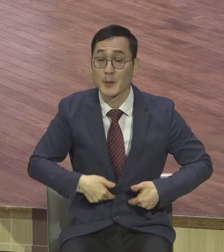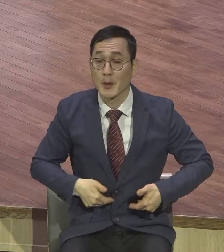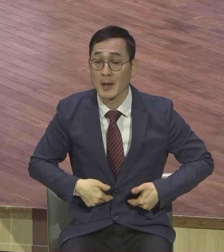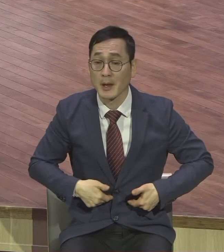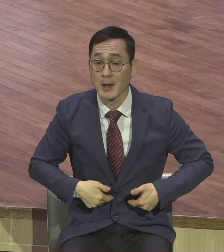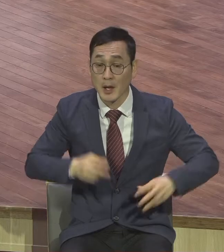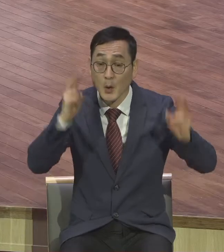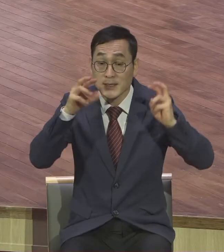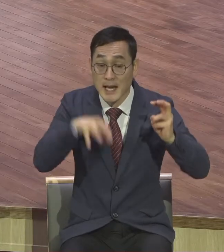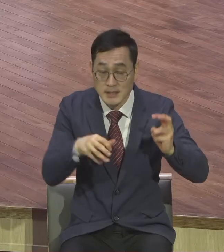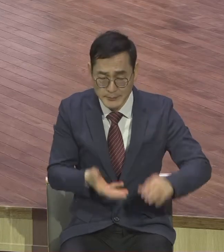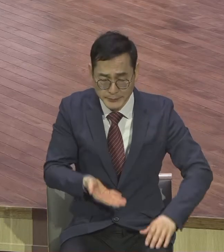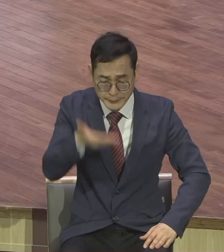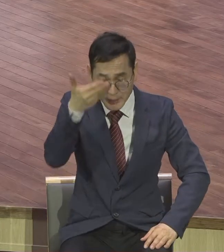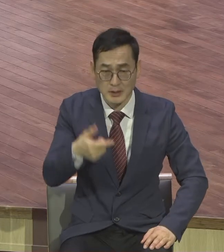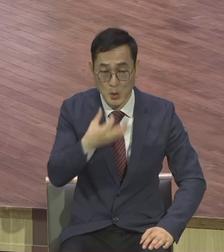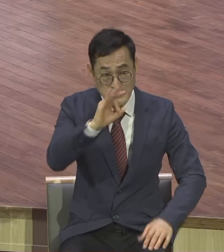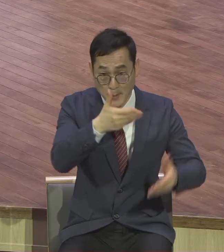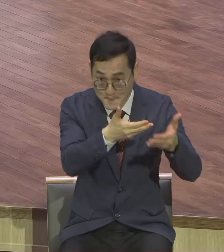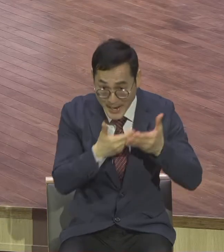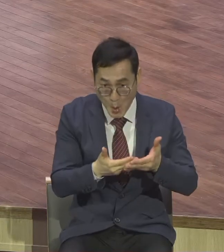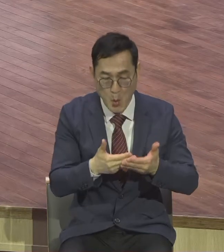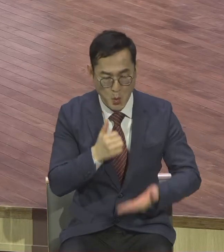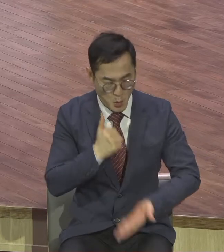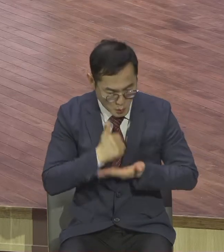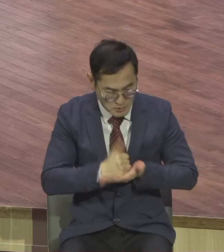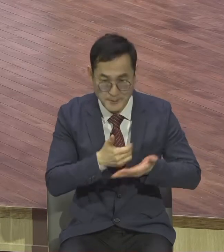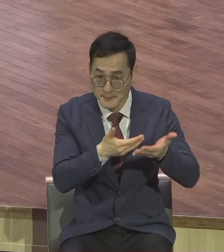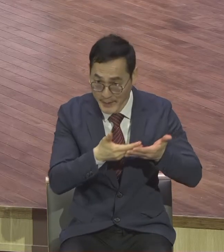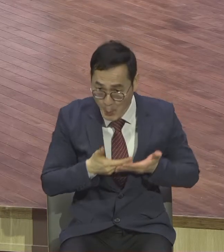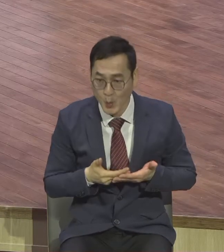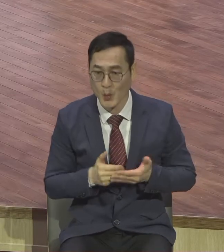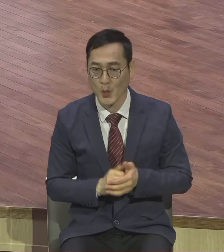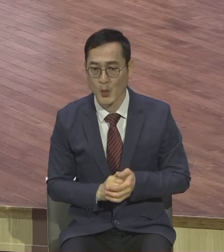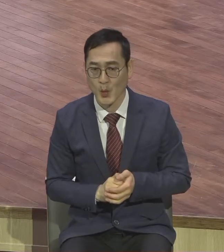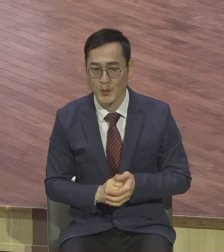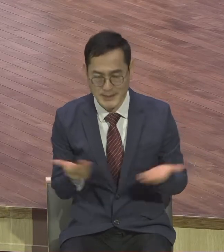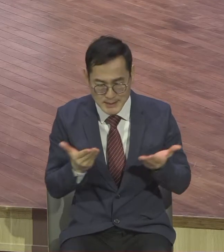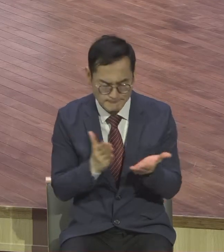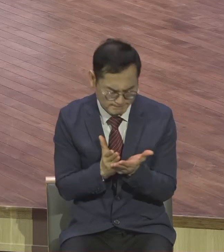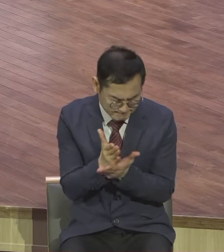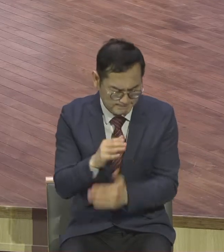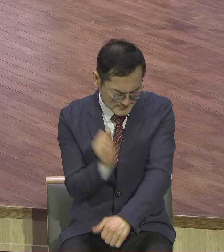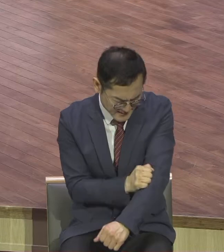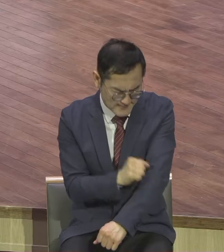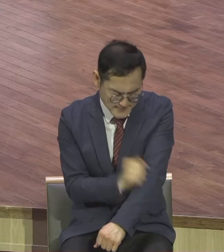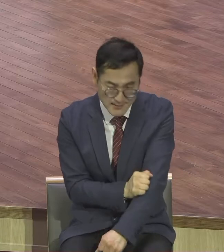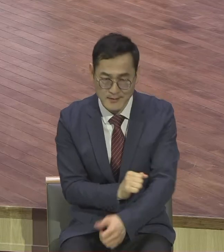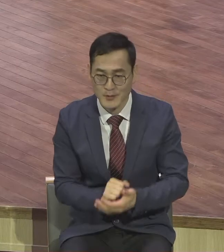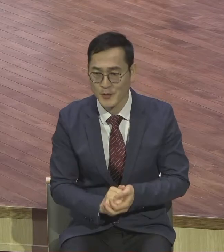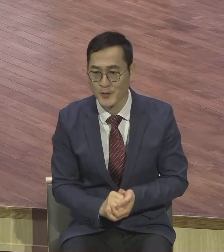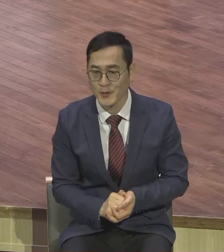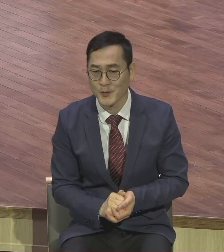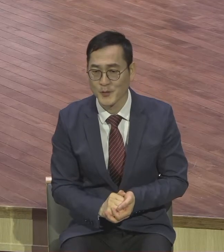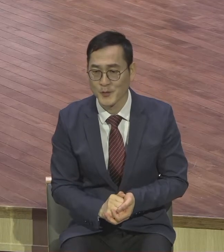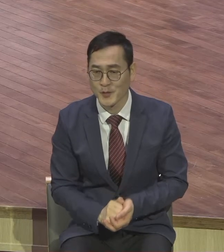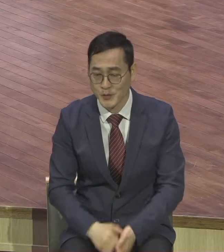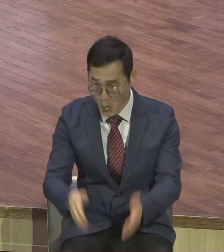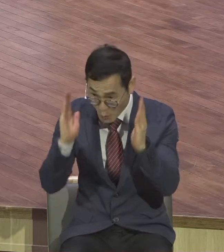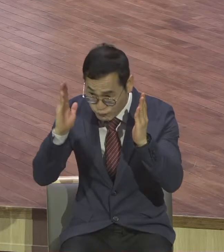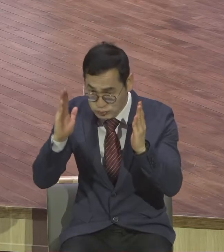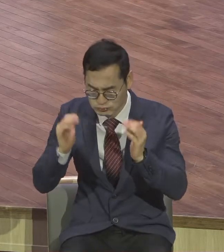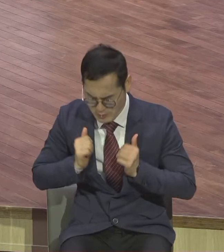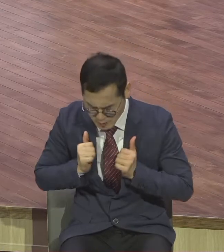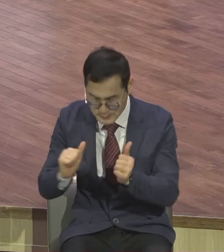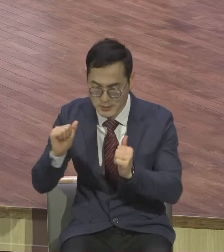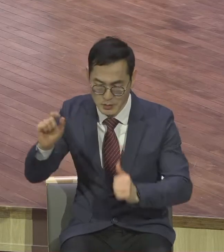그냥 최고로 인정 만자가 되어야 되고 사업하는 분야의 최고의 사업가가 되어야 되고 랩런트들은 학업을 통해서 최고가